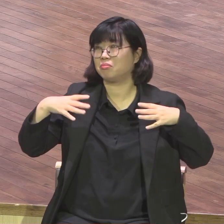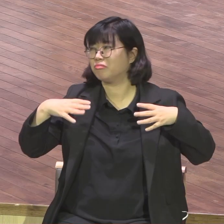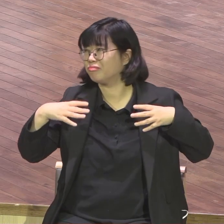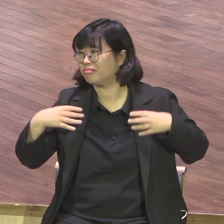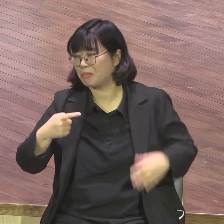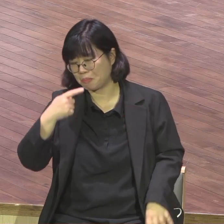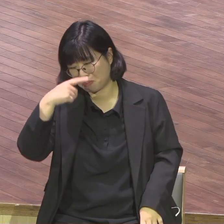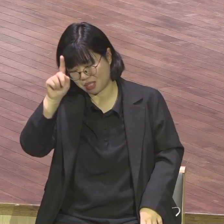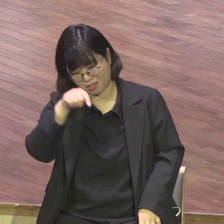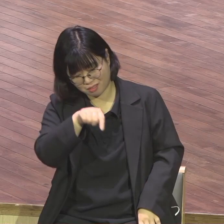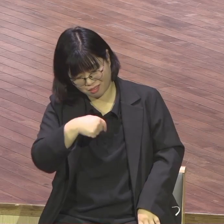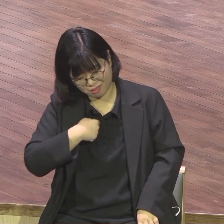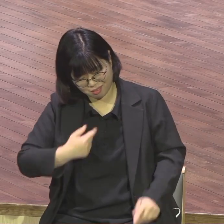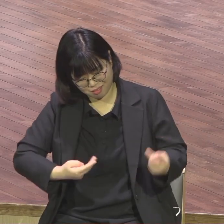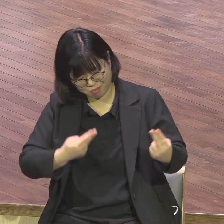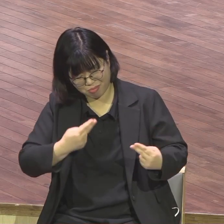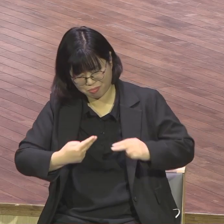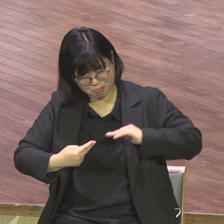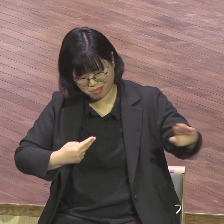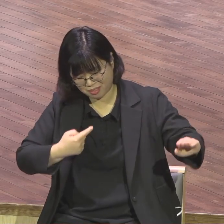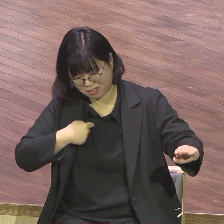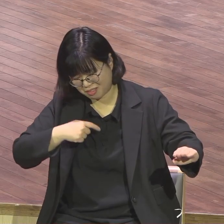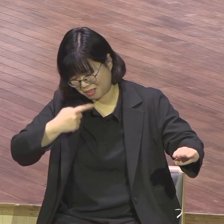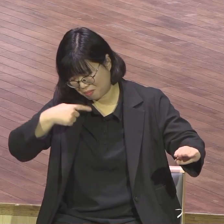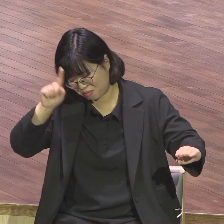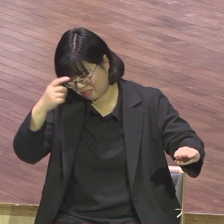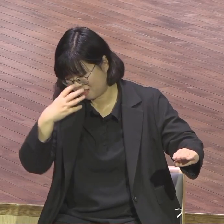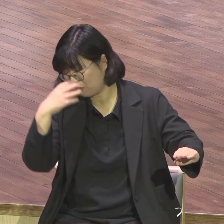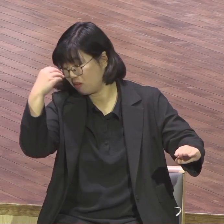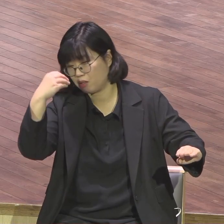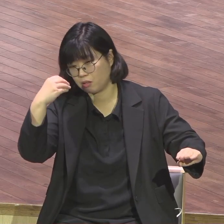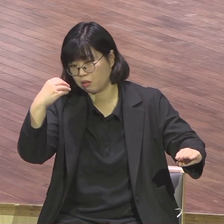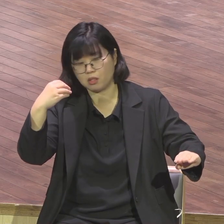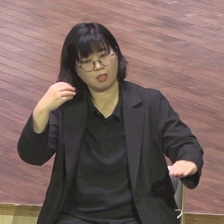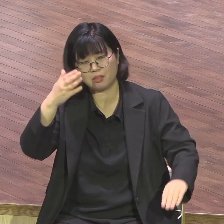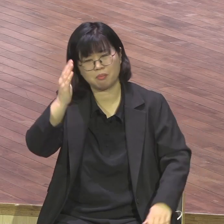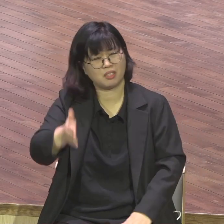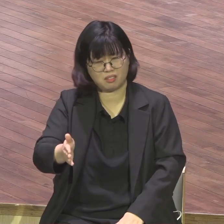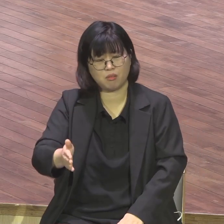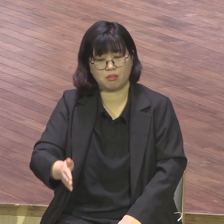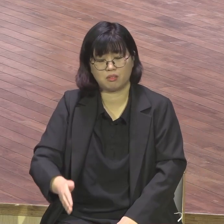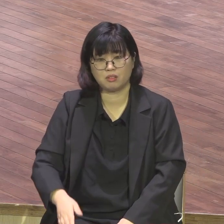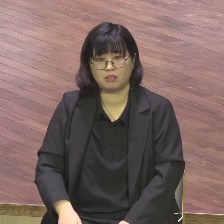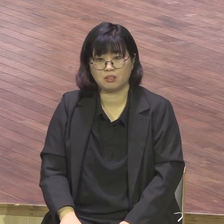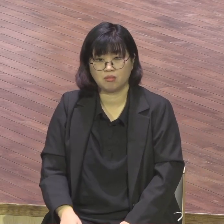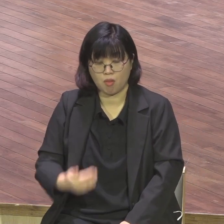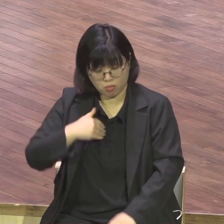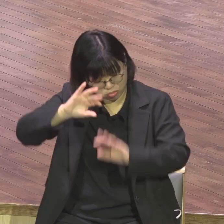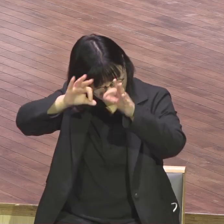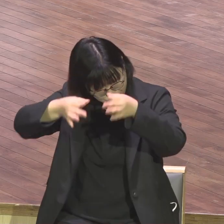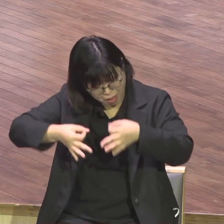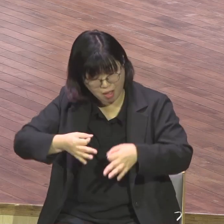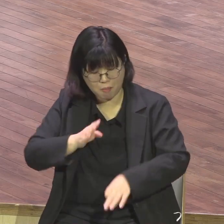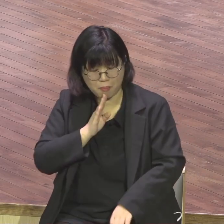하지 마세요. 그거 다 속이는 거예요. 사람도 솔직해야지. 아무 능력 없잖아요.